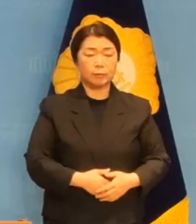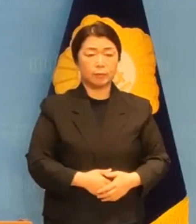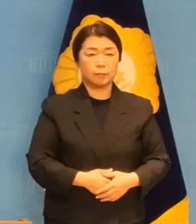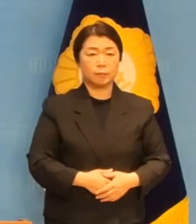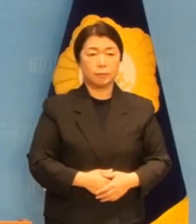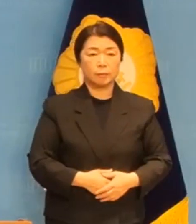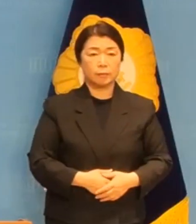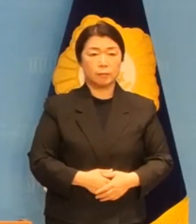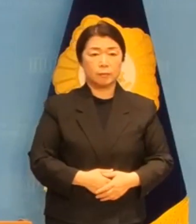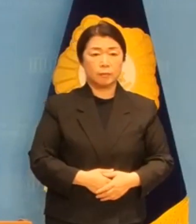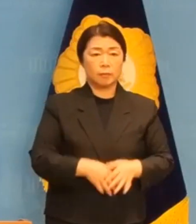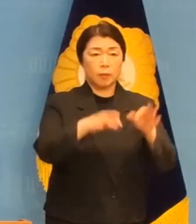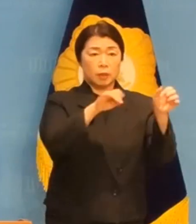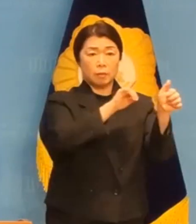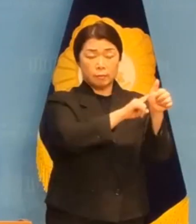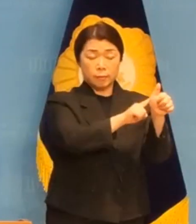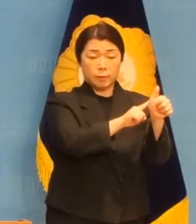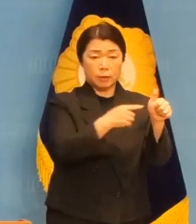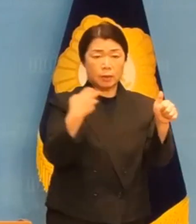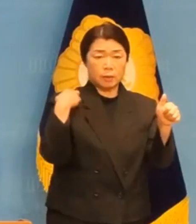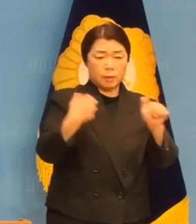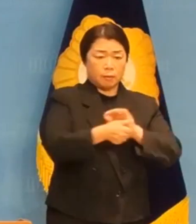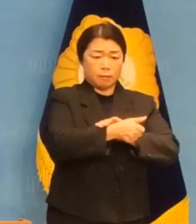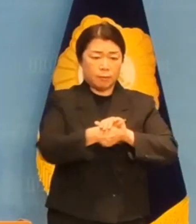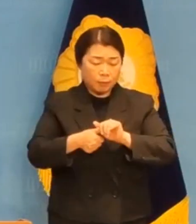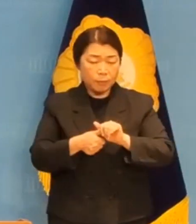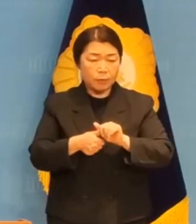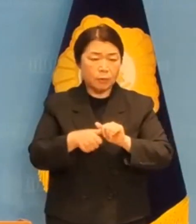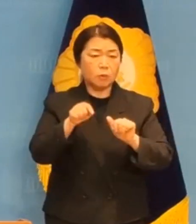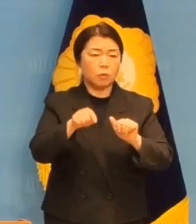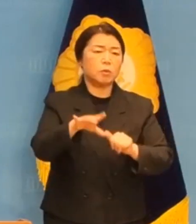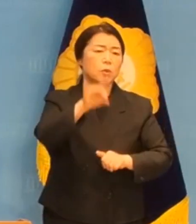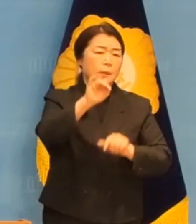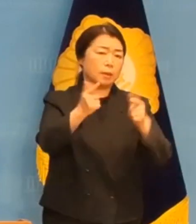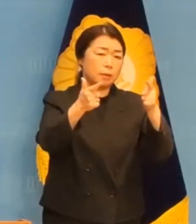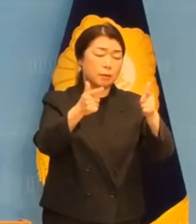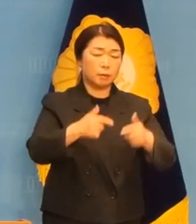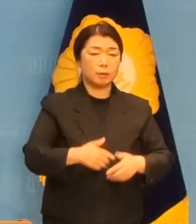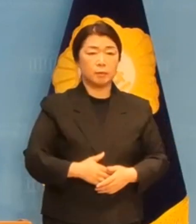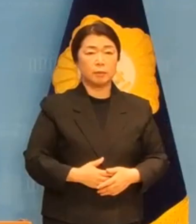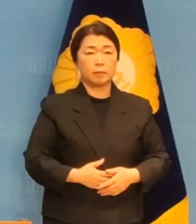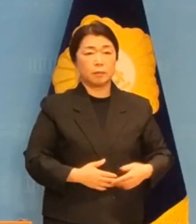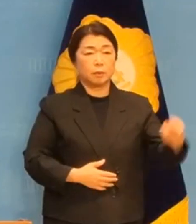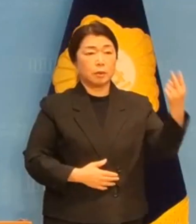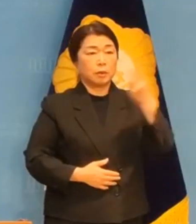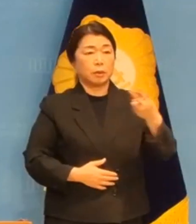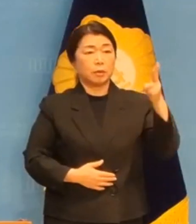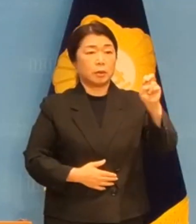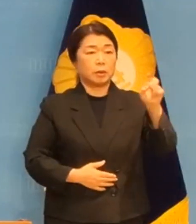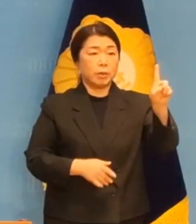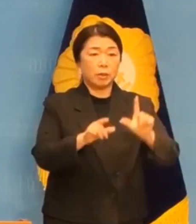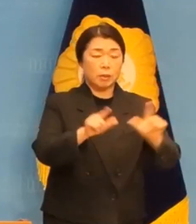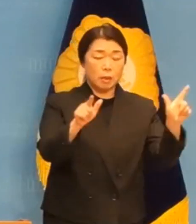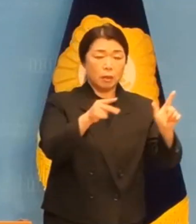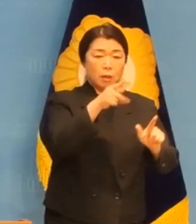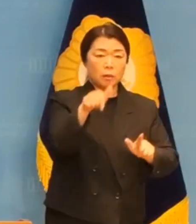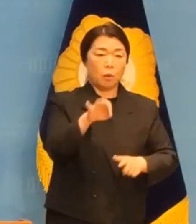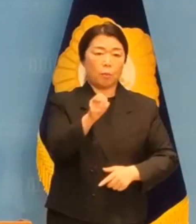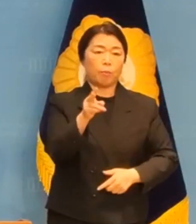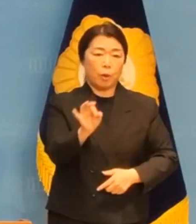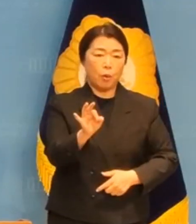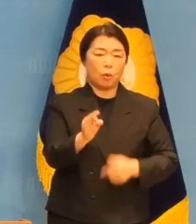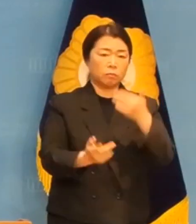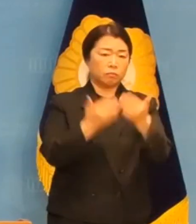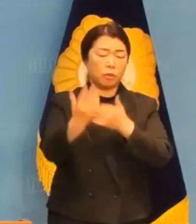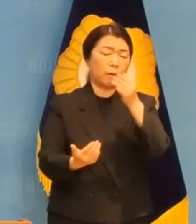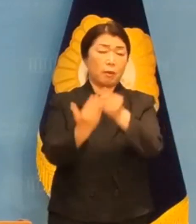김 의장의 책임 회피 전력은 이번이 처음이 아닙니다. 2021년 덕평 물류센터 화재